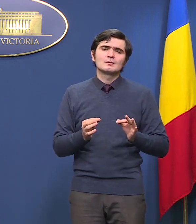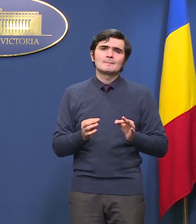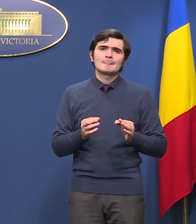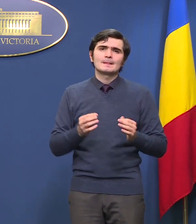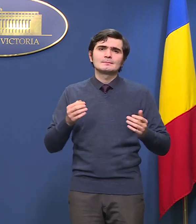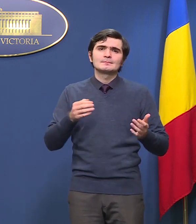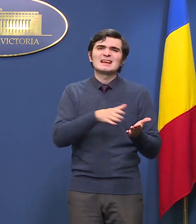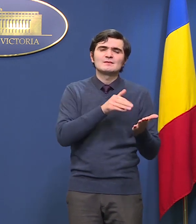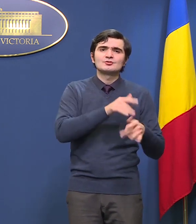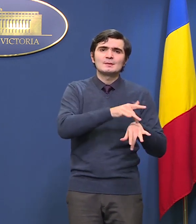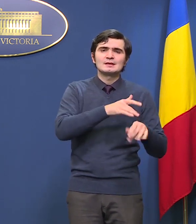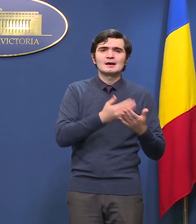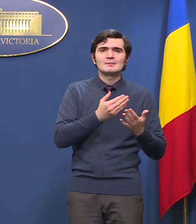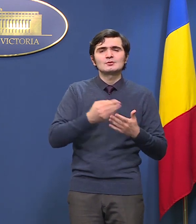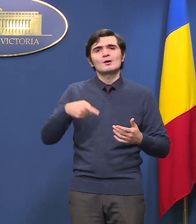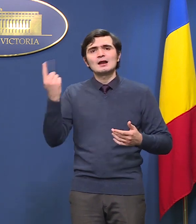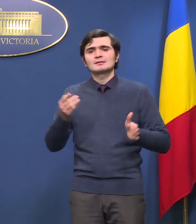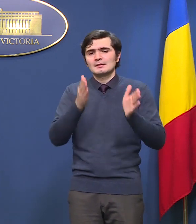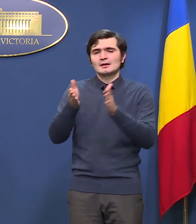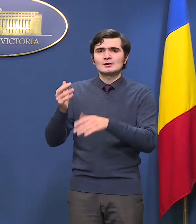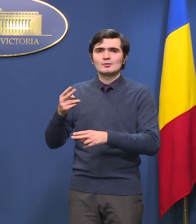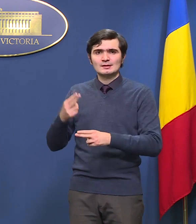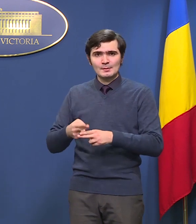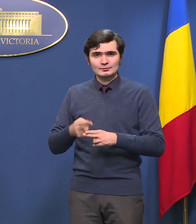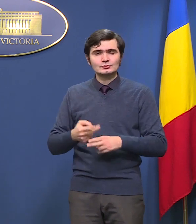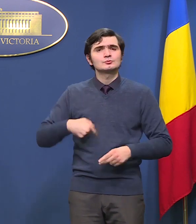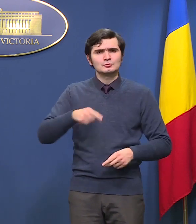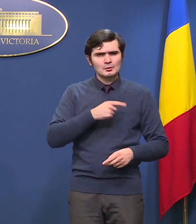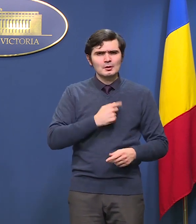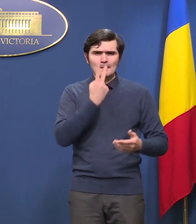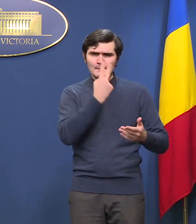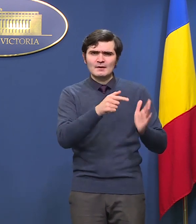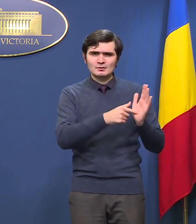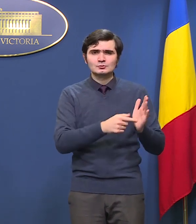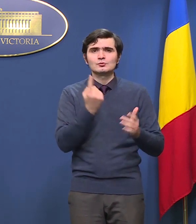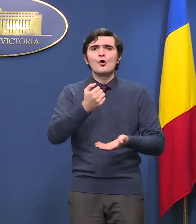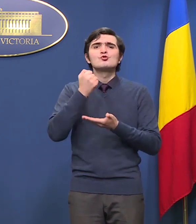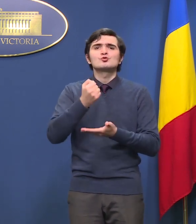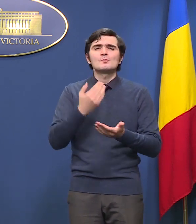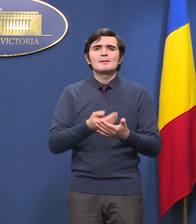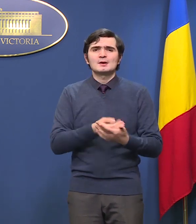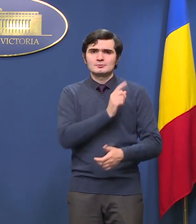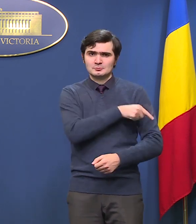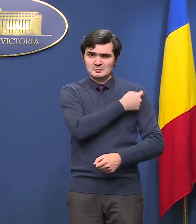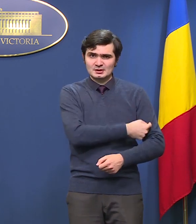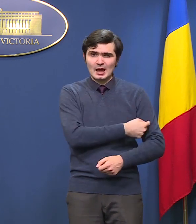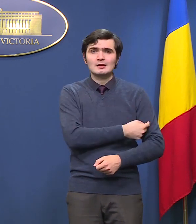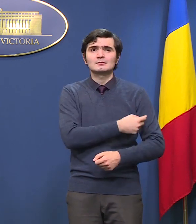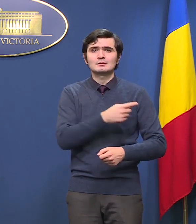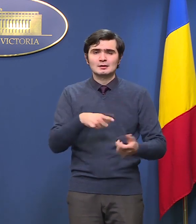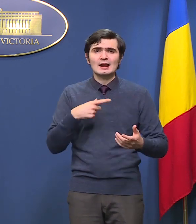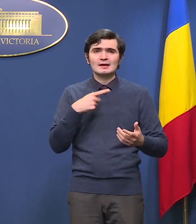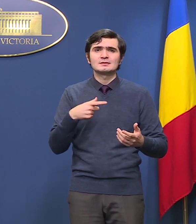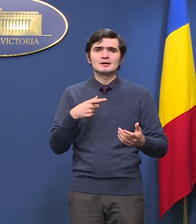prestațiile medicale către alte categorii de pacienți. Deci am prevăzut o sumă pentru spitale care este alocată de